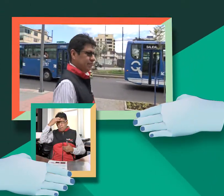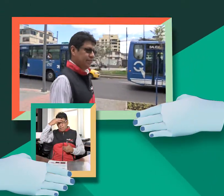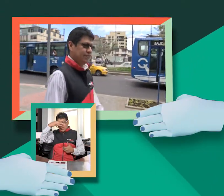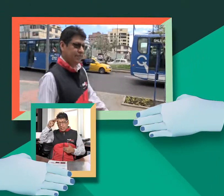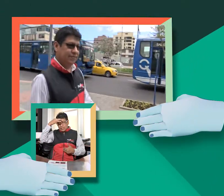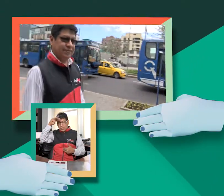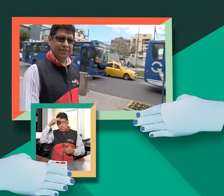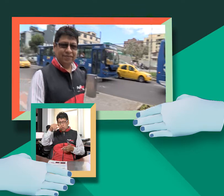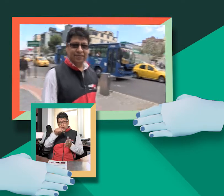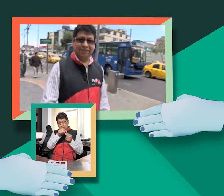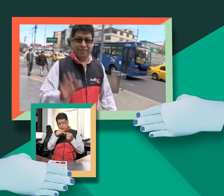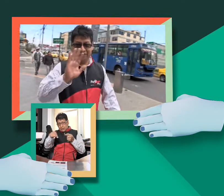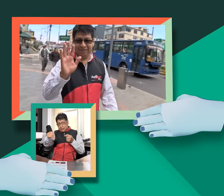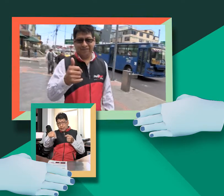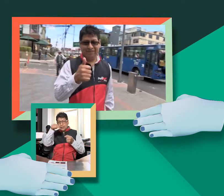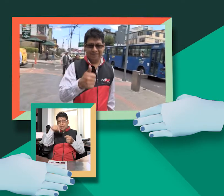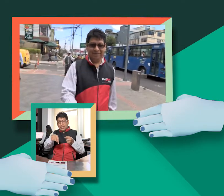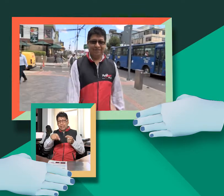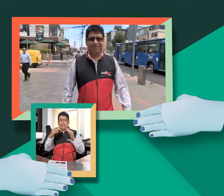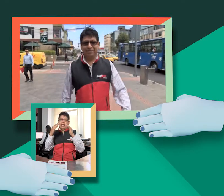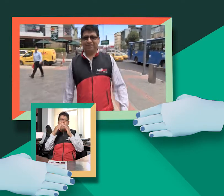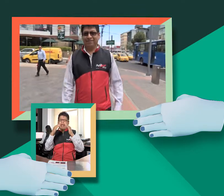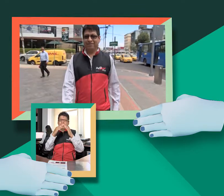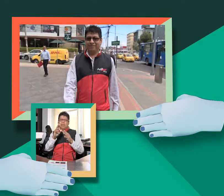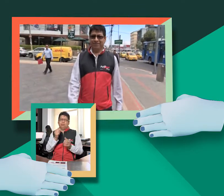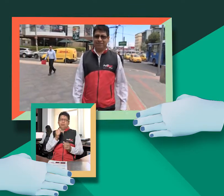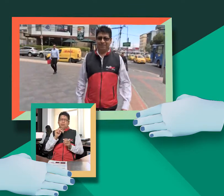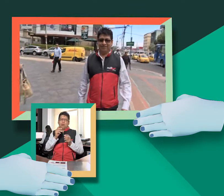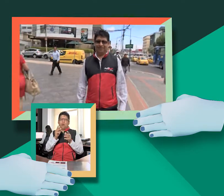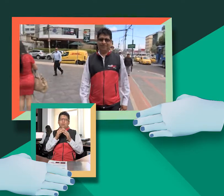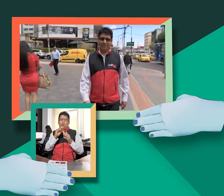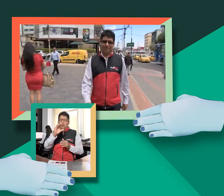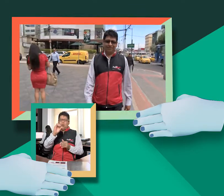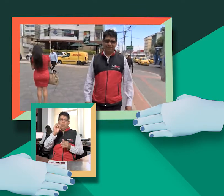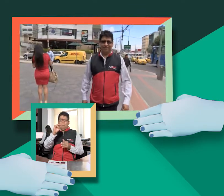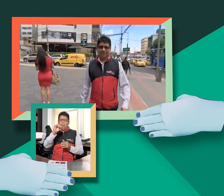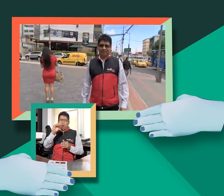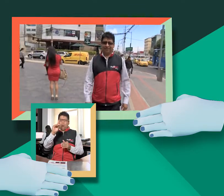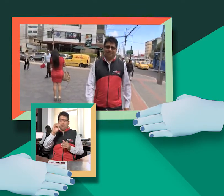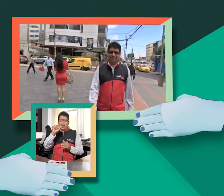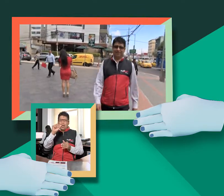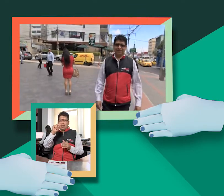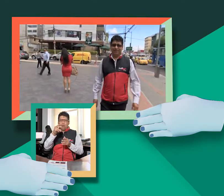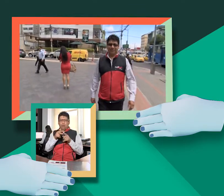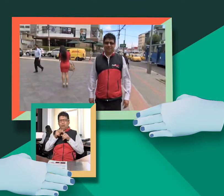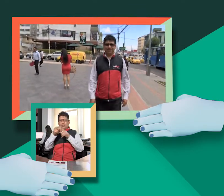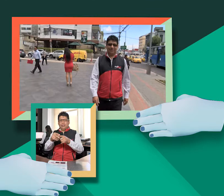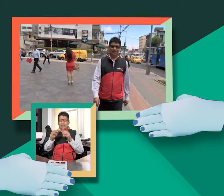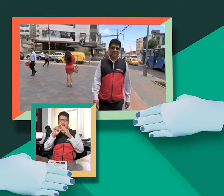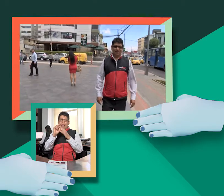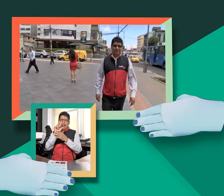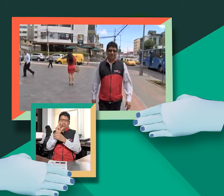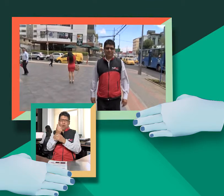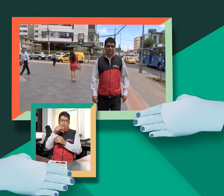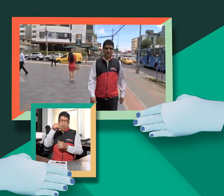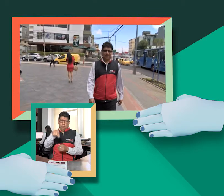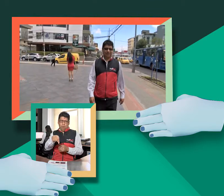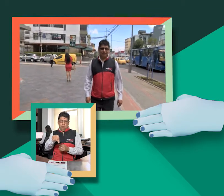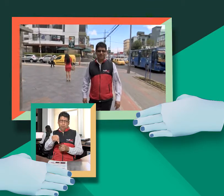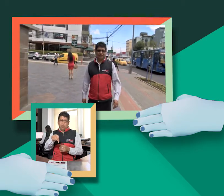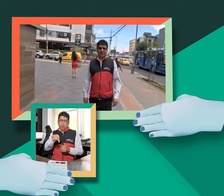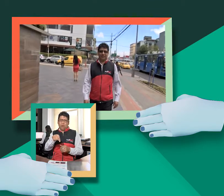sordos de pichincha y bueno también nos dieron un lugar estable para nuestra asociación nos